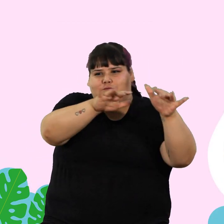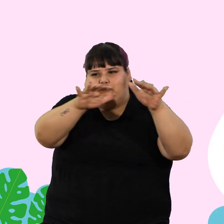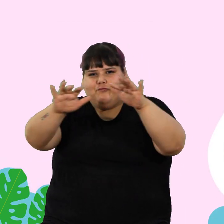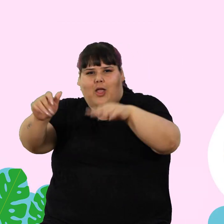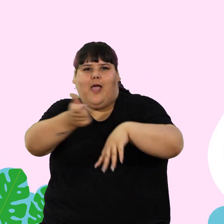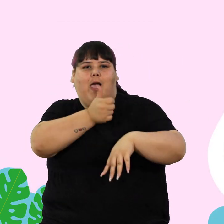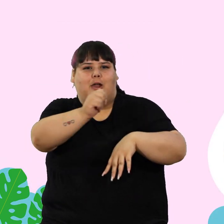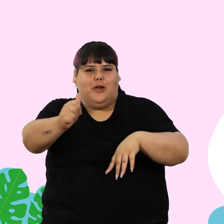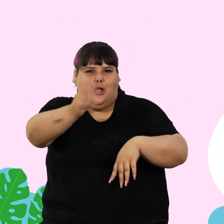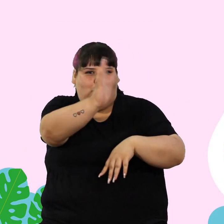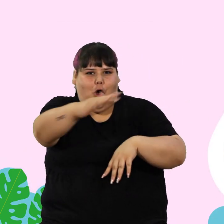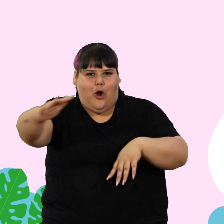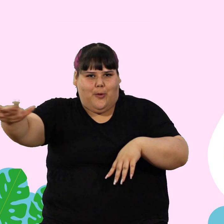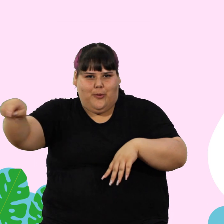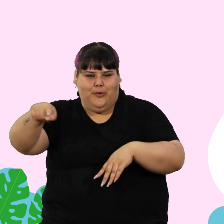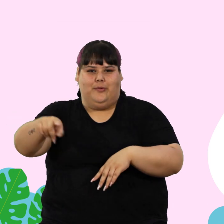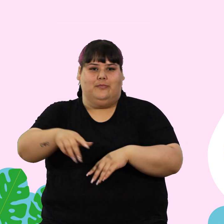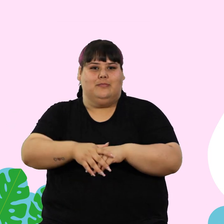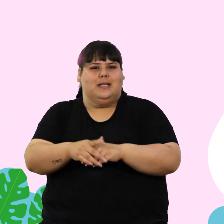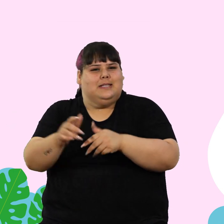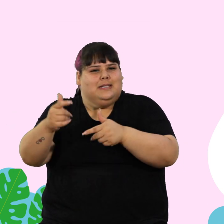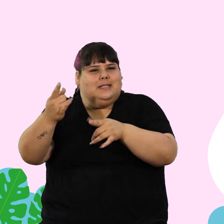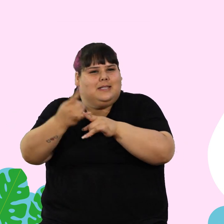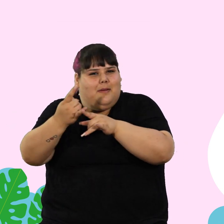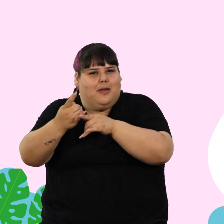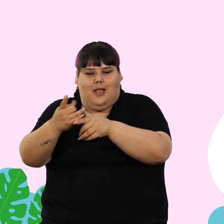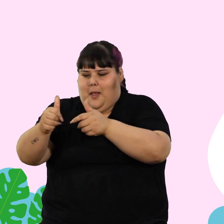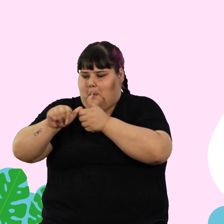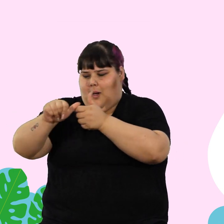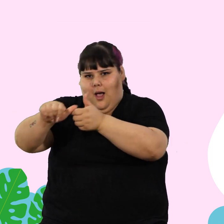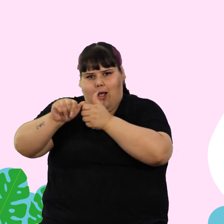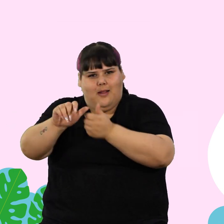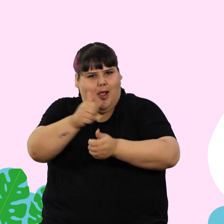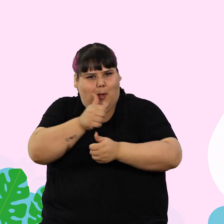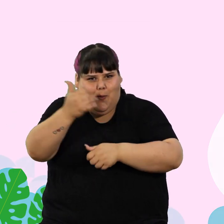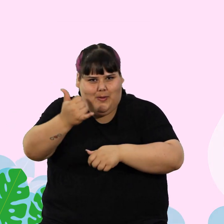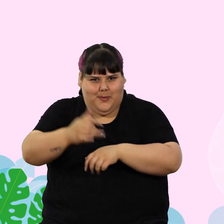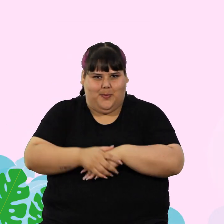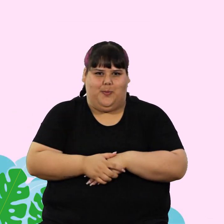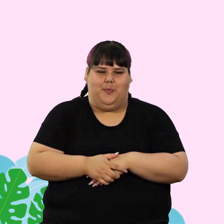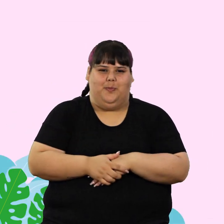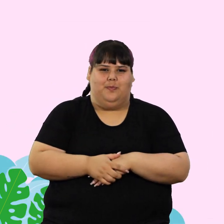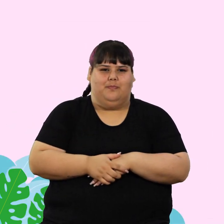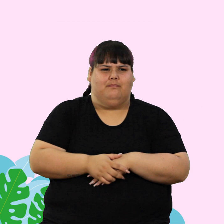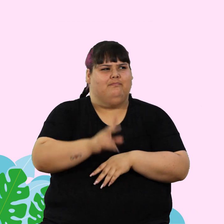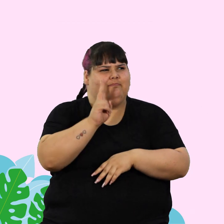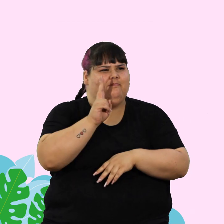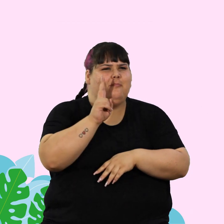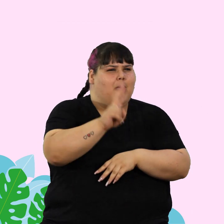nuestros ríos y arroyos, y siempre está presente en nuestros mates. Hemos visto y nos han